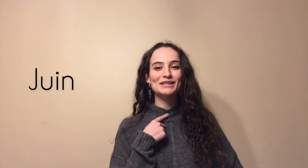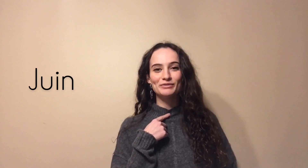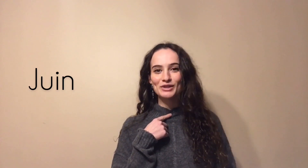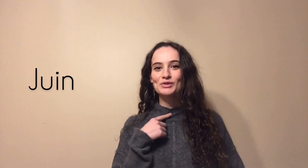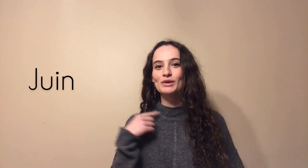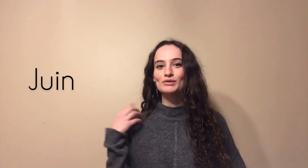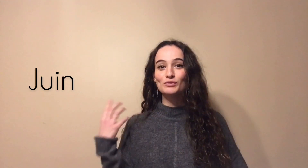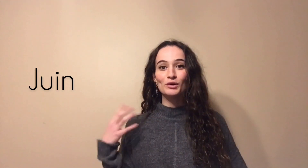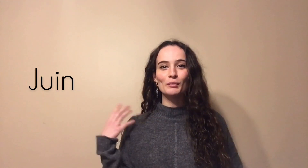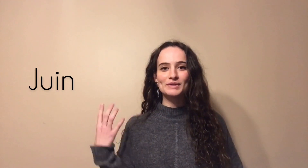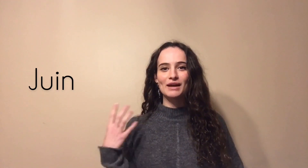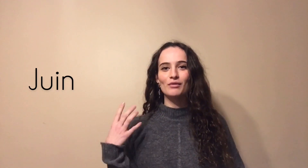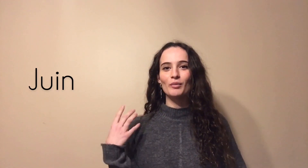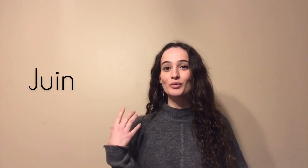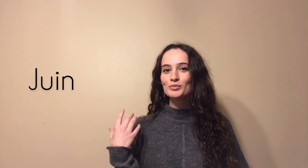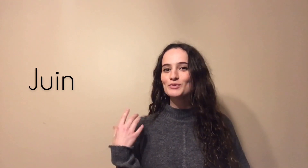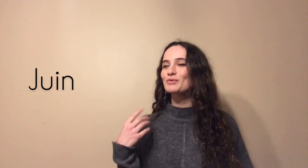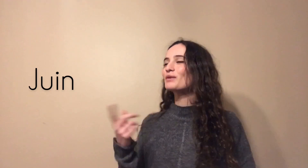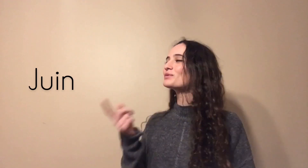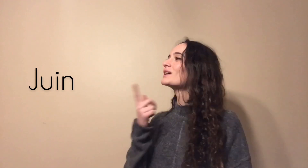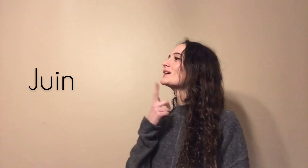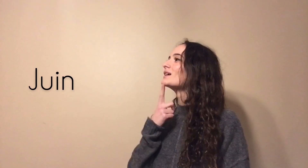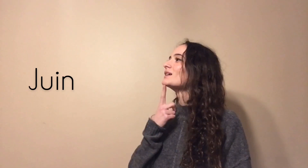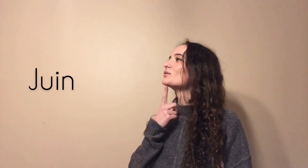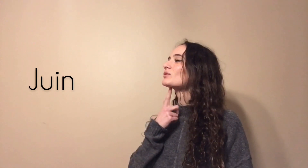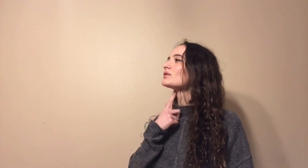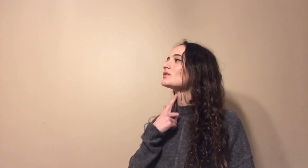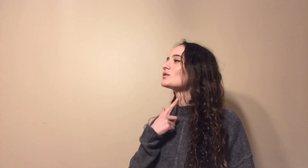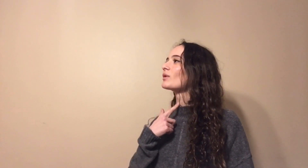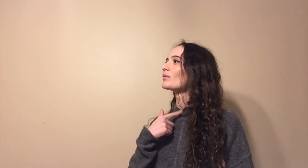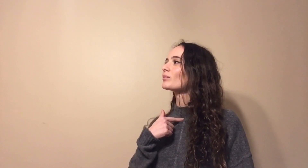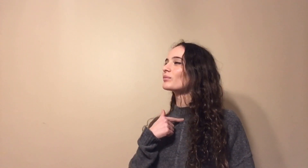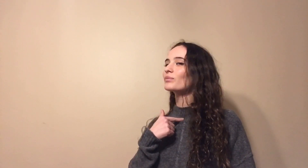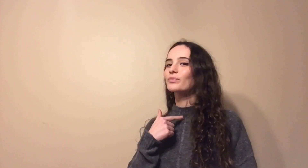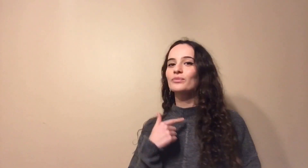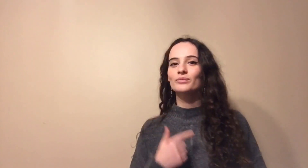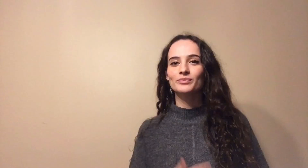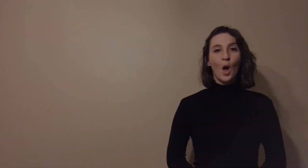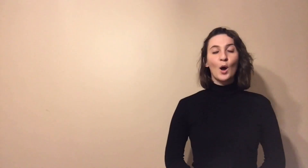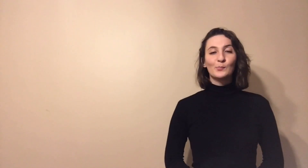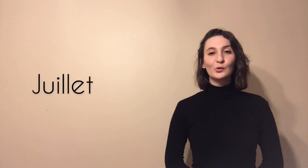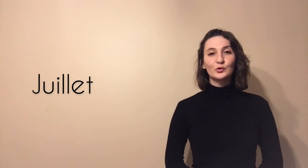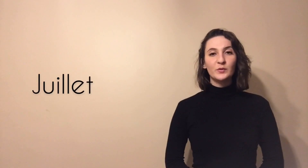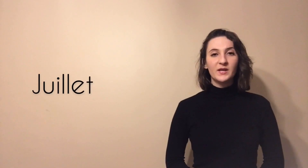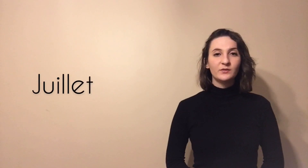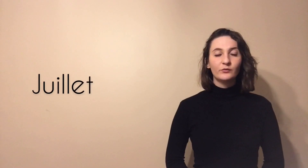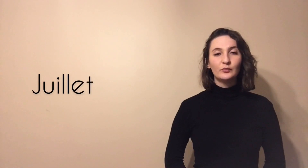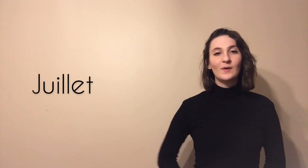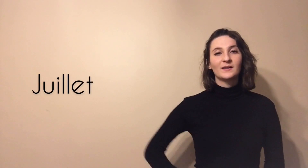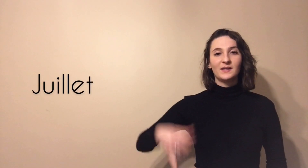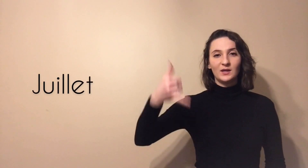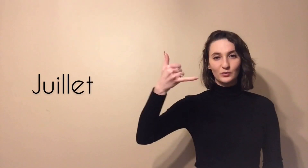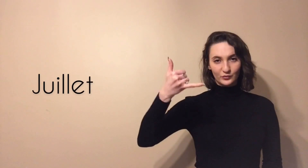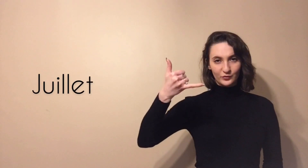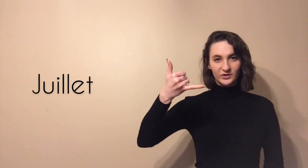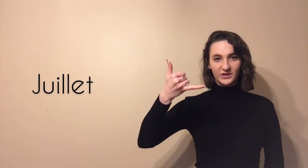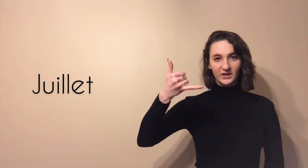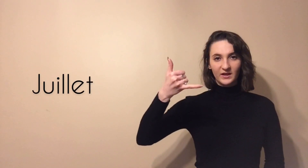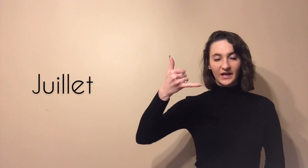fait chaud et du coup on commence à avoir beaucoup plus soif. Et donc, juin. Pour juillet, donc vous partez du J et en